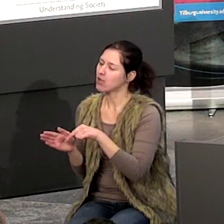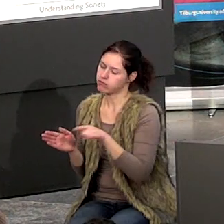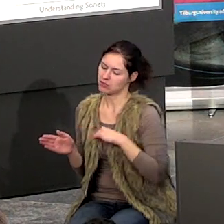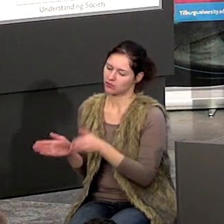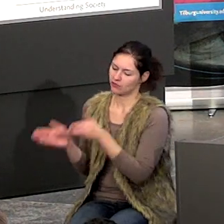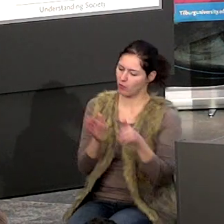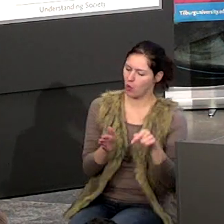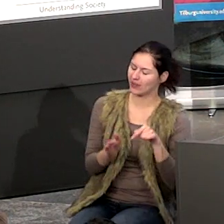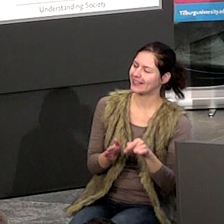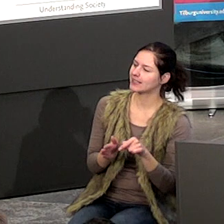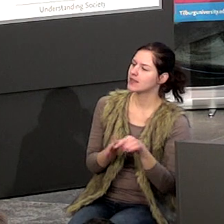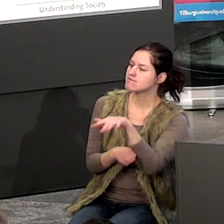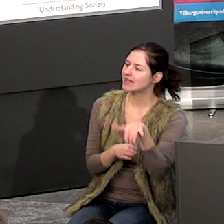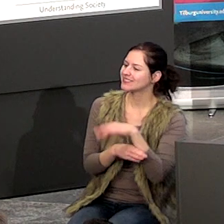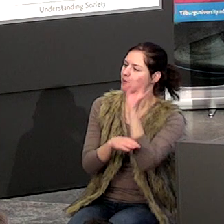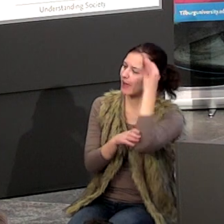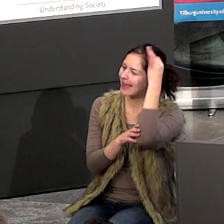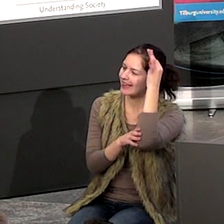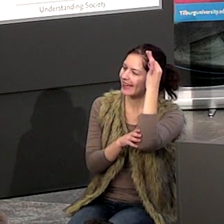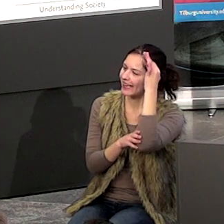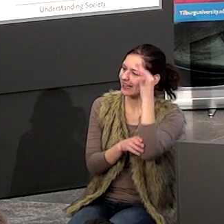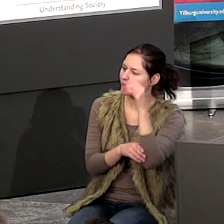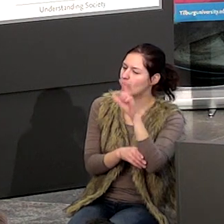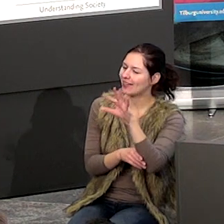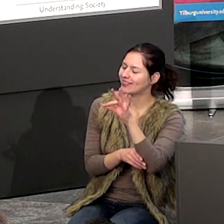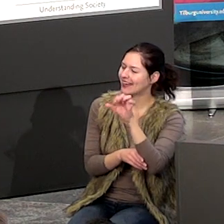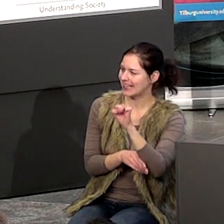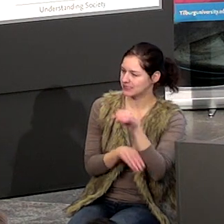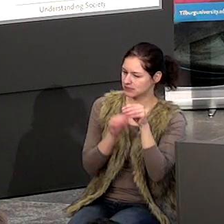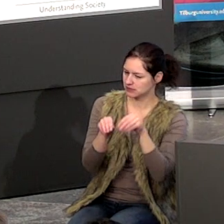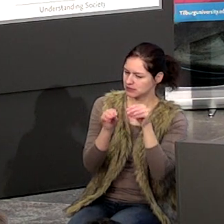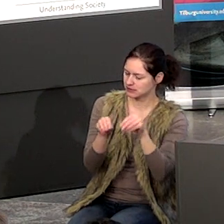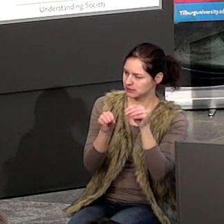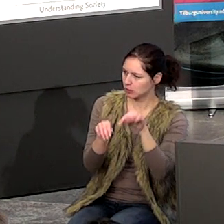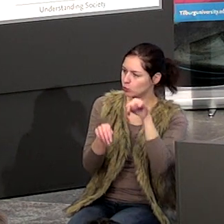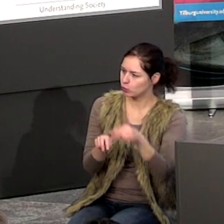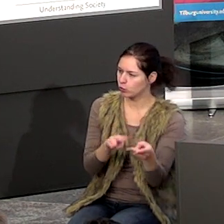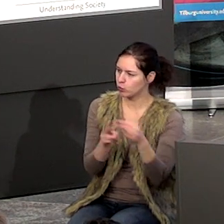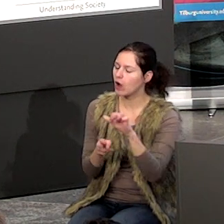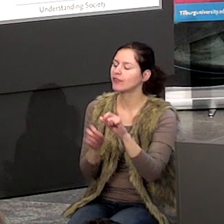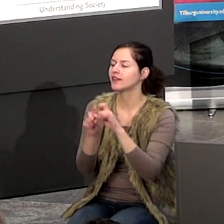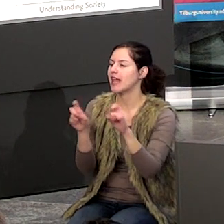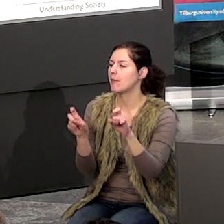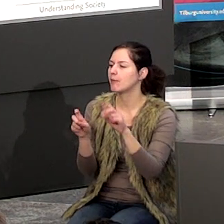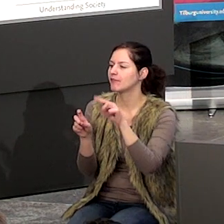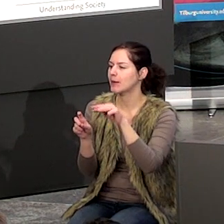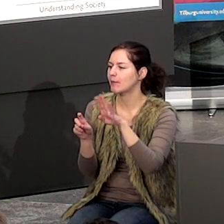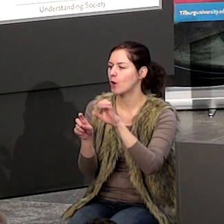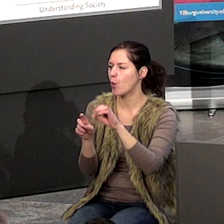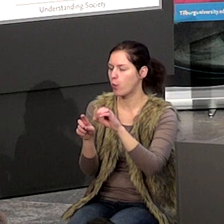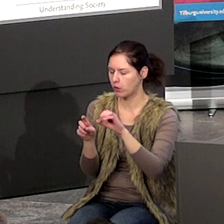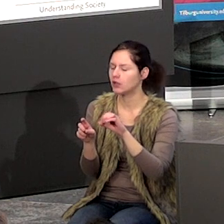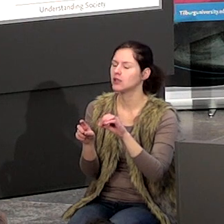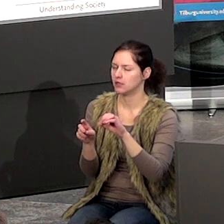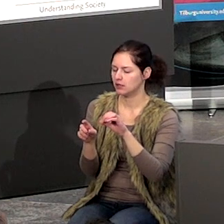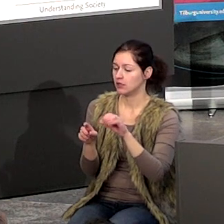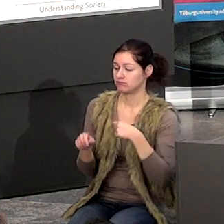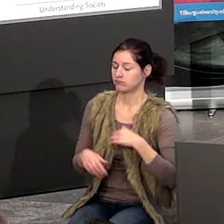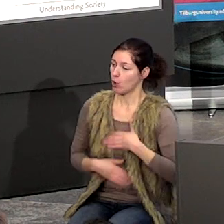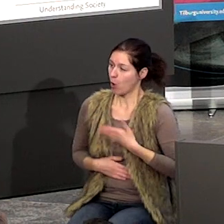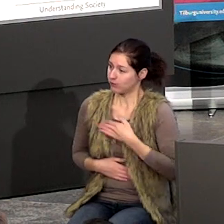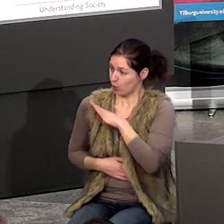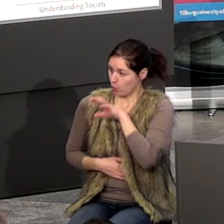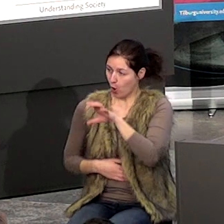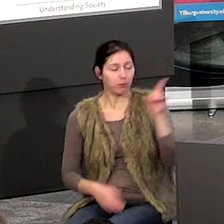voordat ik hoogleraar was, ben ik leraar maatschappijleer geweest op wat toen nog een LTS heette. Inmiddels heet dat het VMBO, de technische kant van het VMBO. Nou, mijn hobby's staan